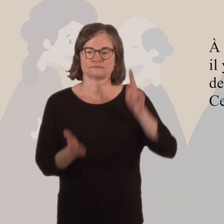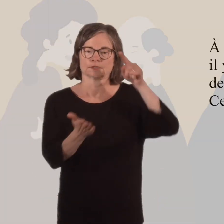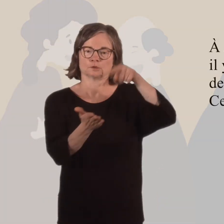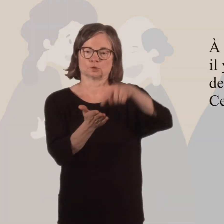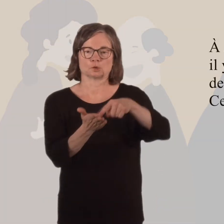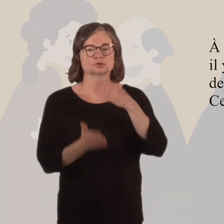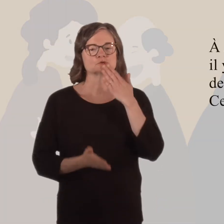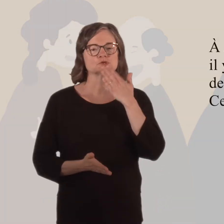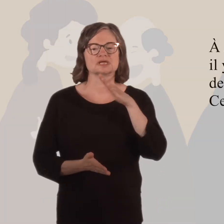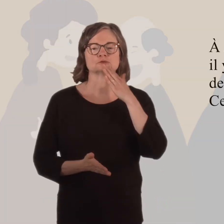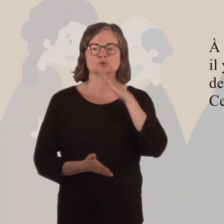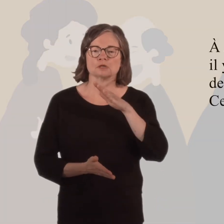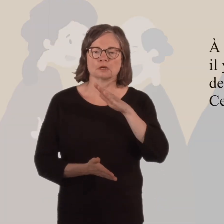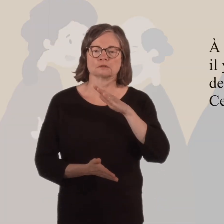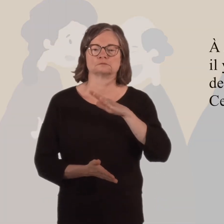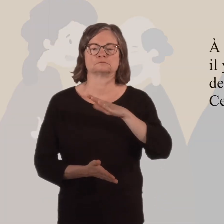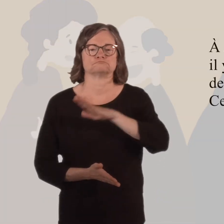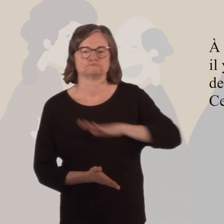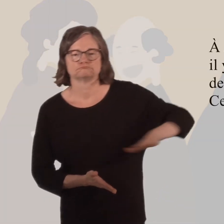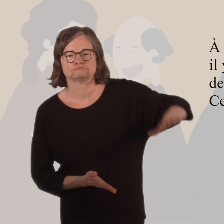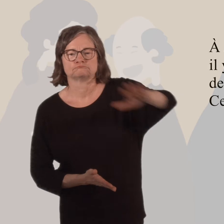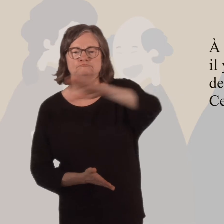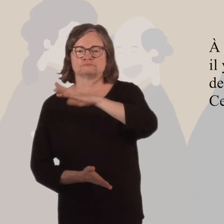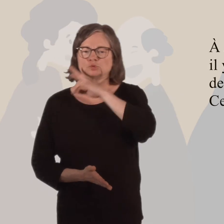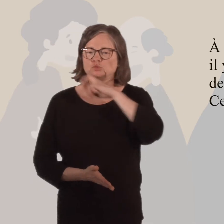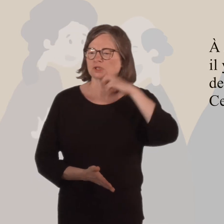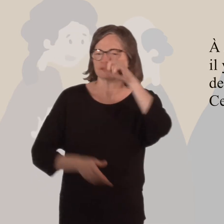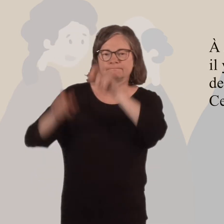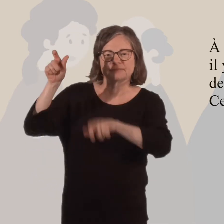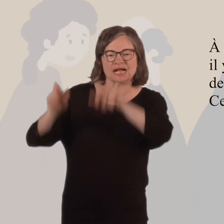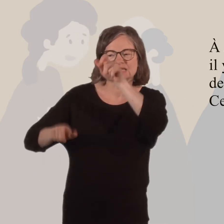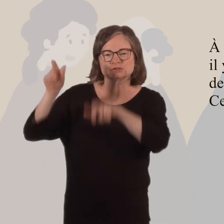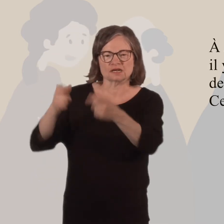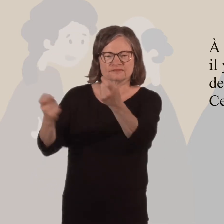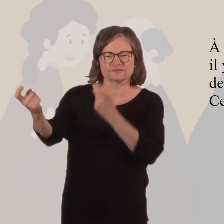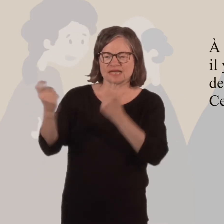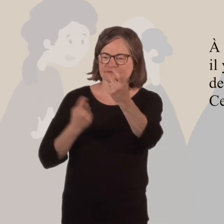À Jérusalem, il y a des Juifs venus de tous les pays du monde.